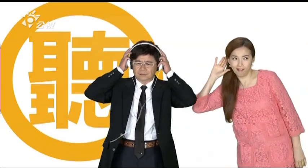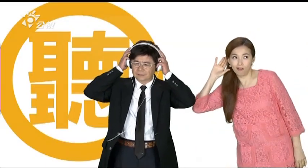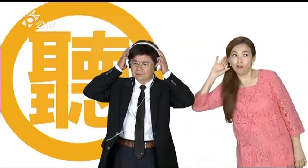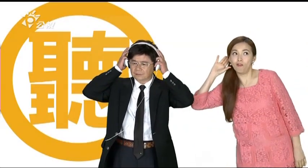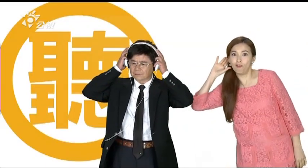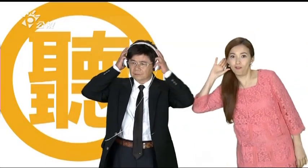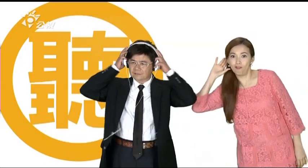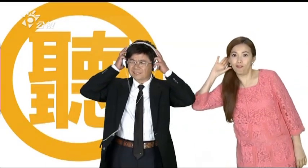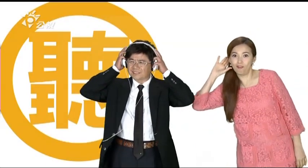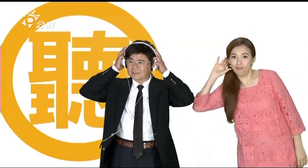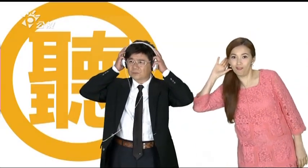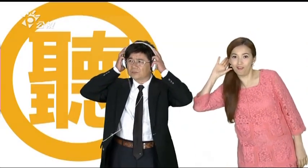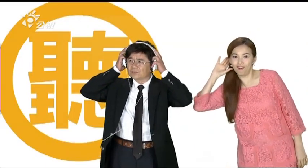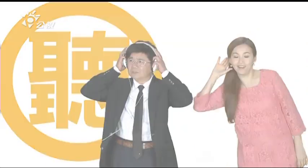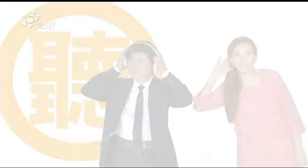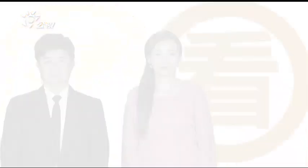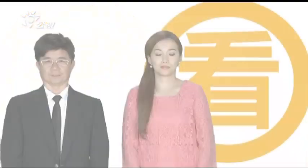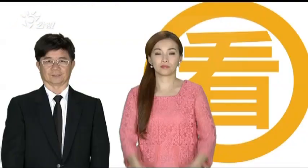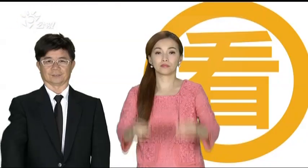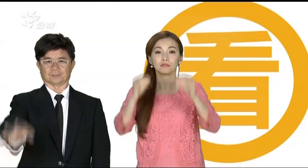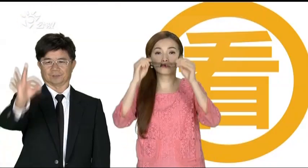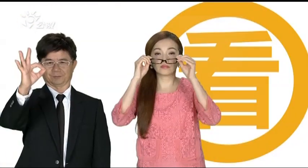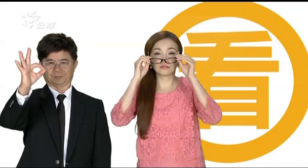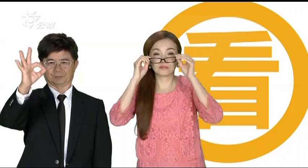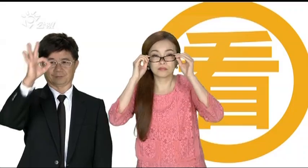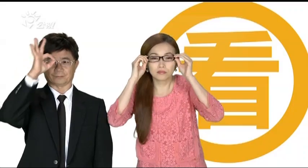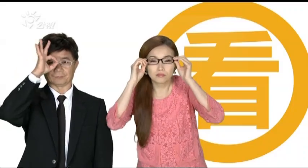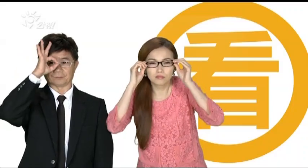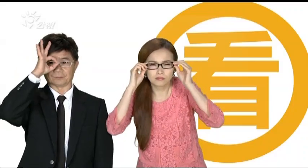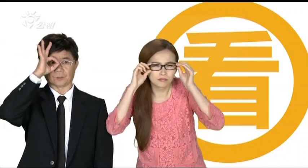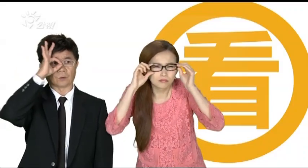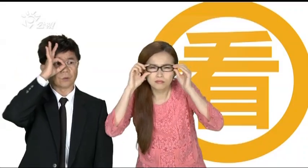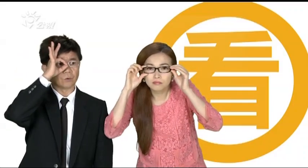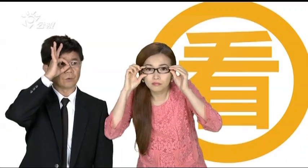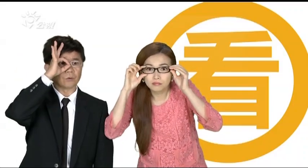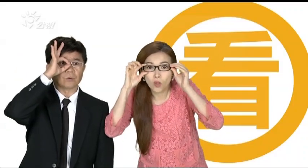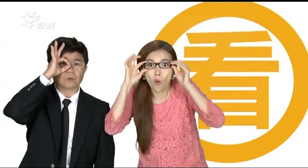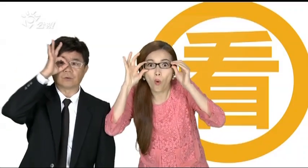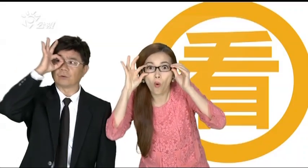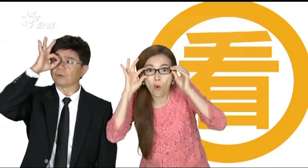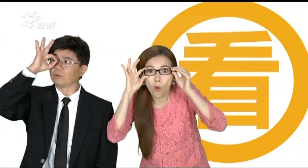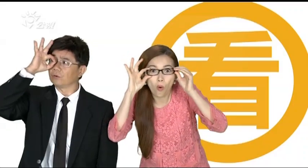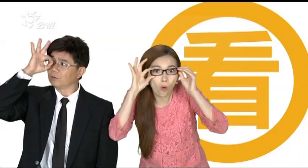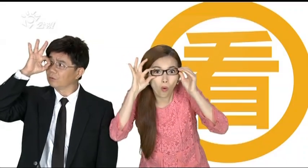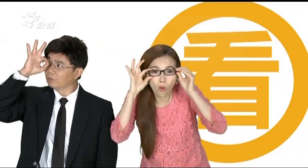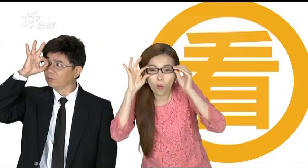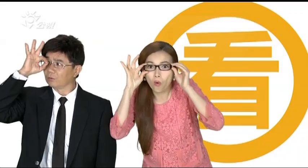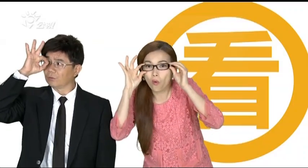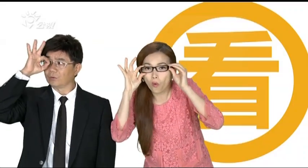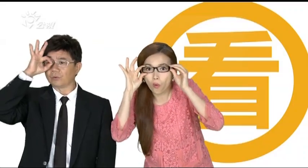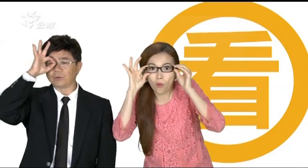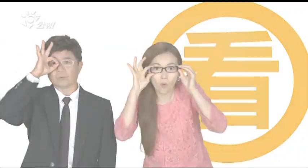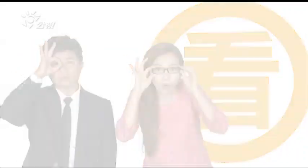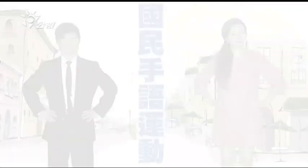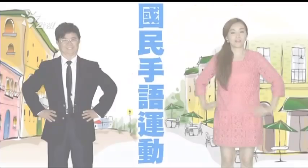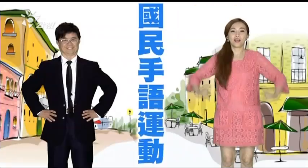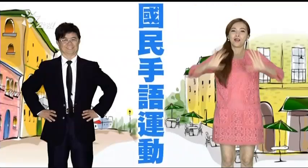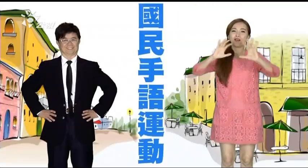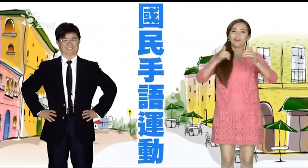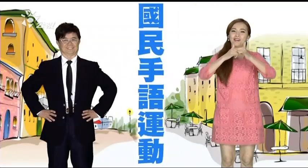耳朵，听。 右手捏小圈，放在右边眼睛，看。